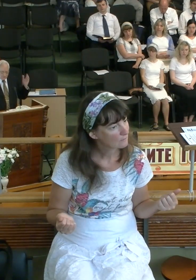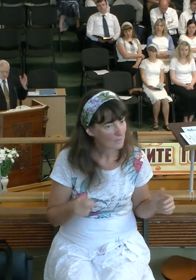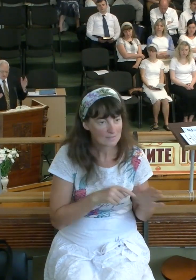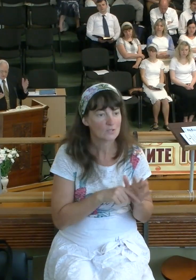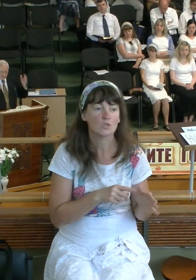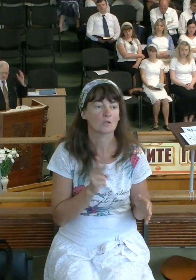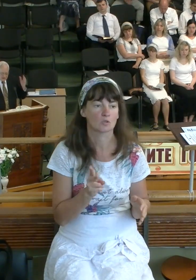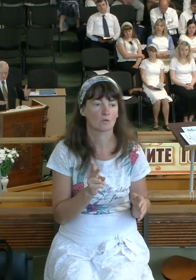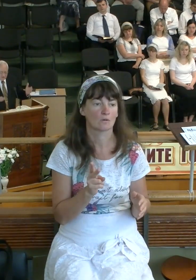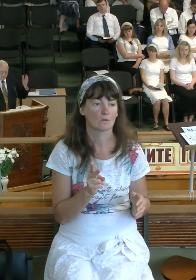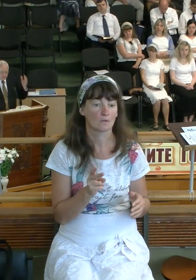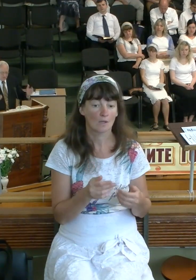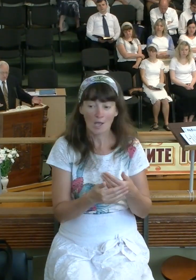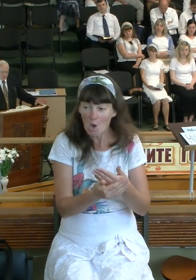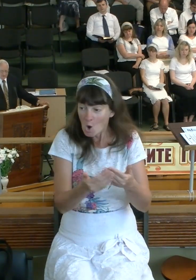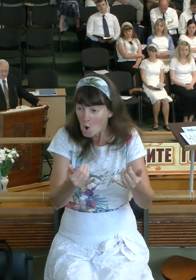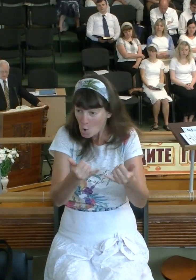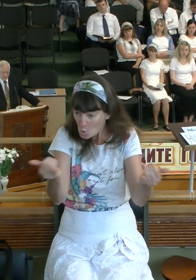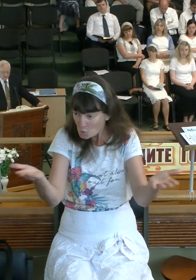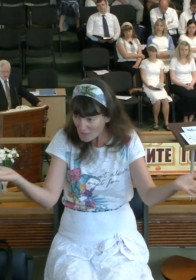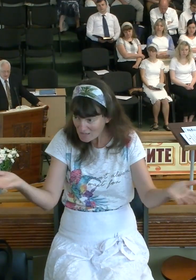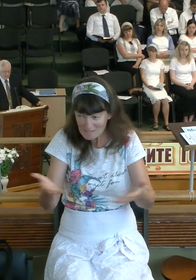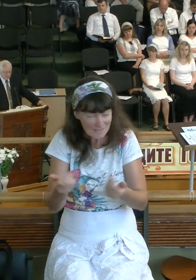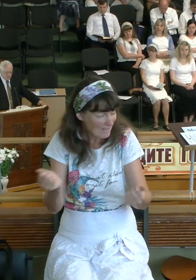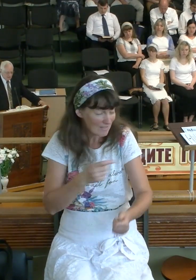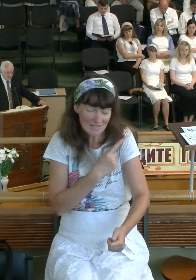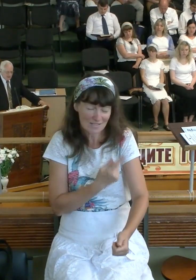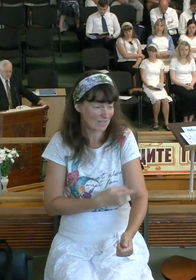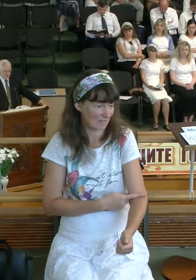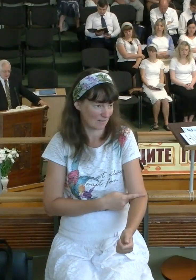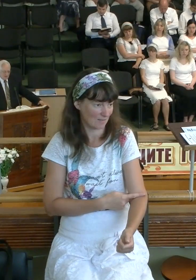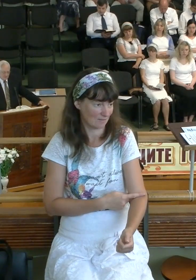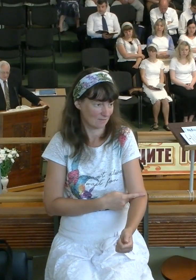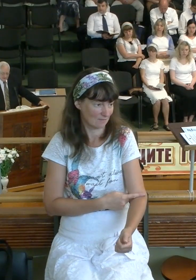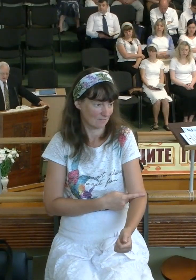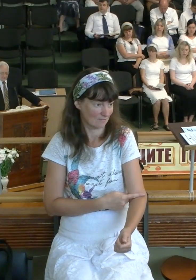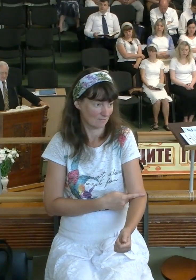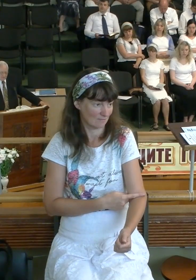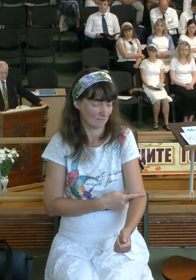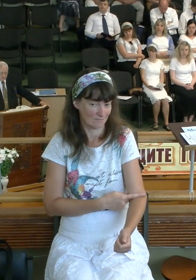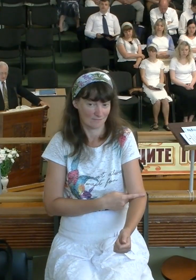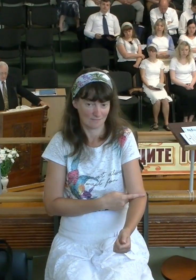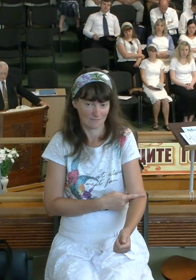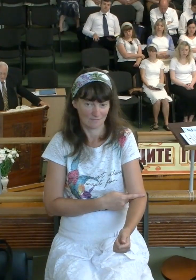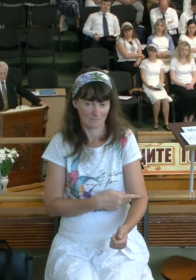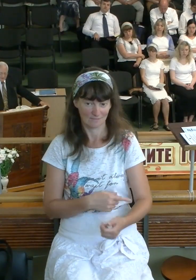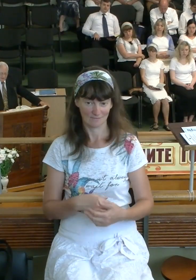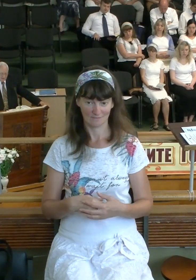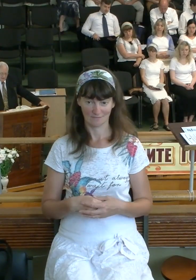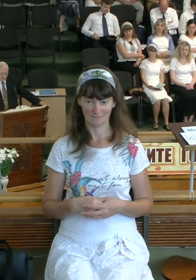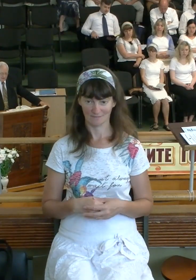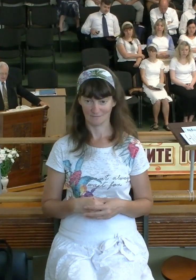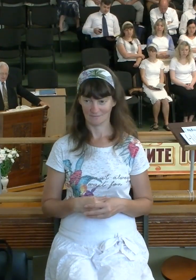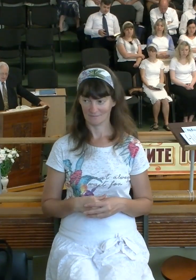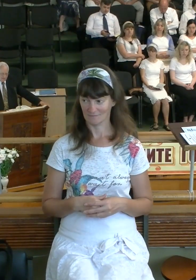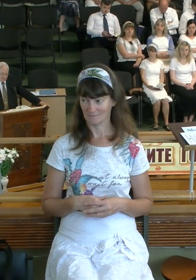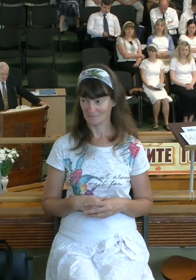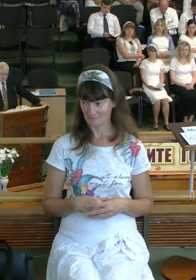которые отлучены, совершенно не беспокоятся о восстановлении церкви, у нас нет